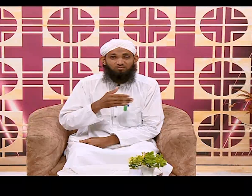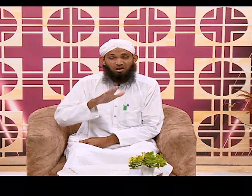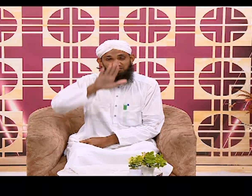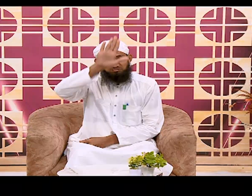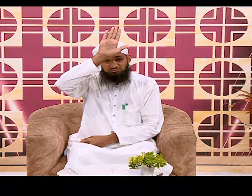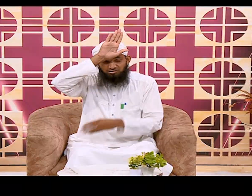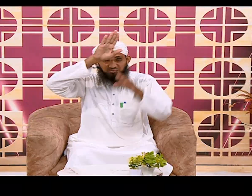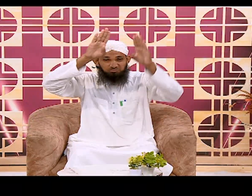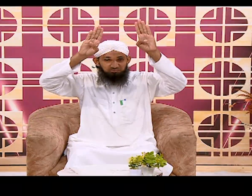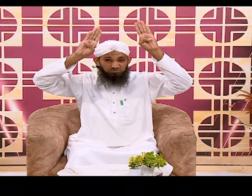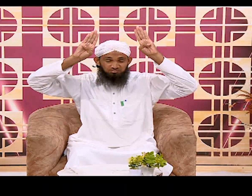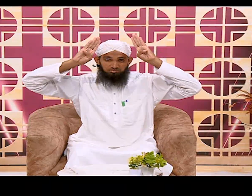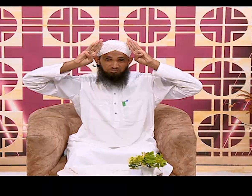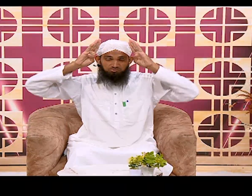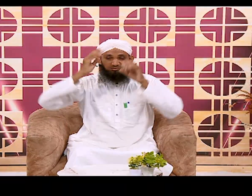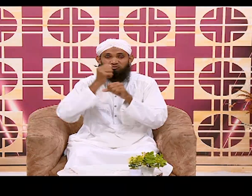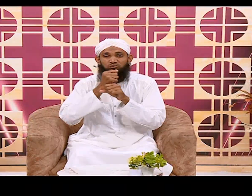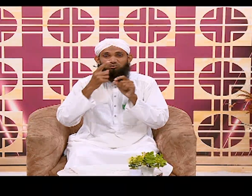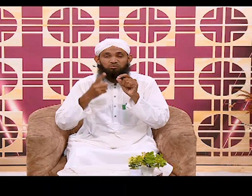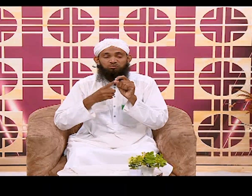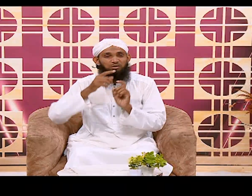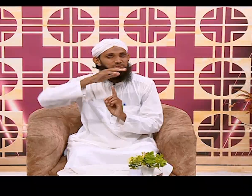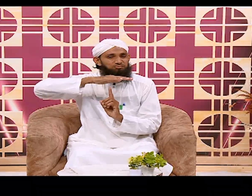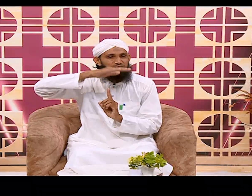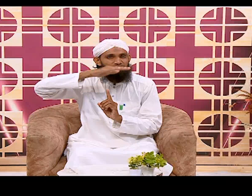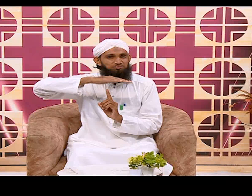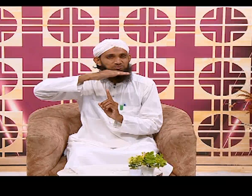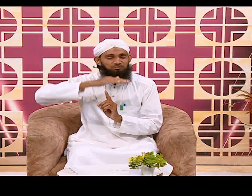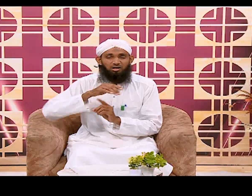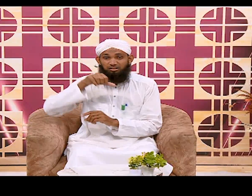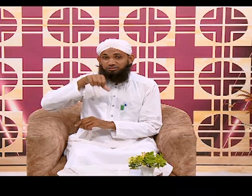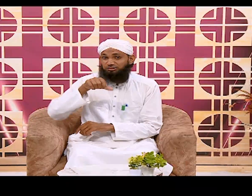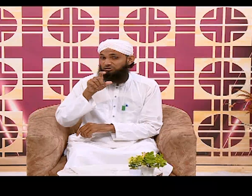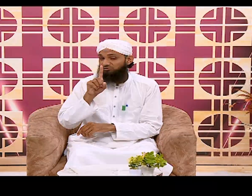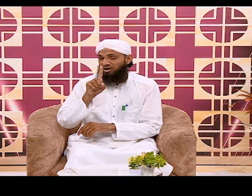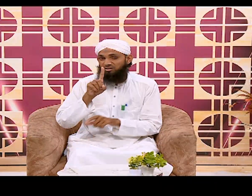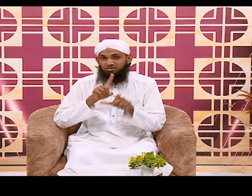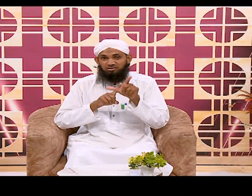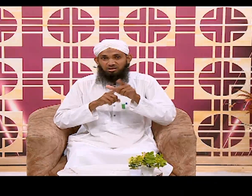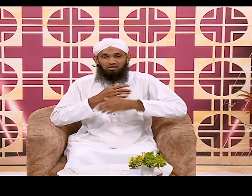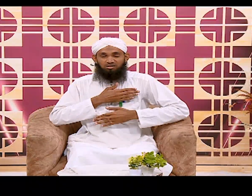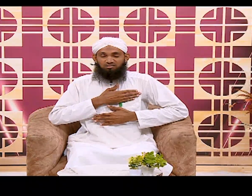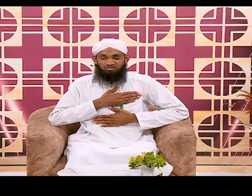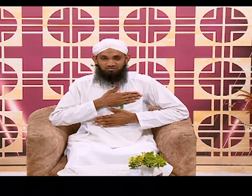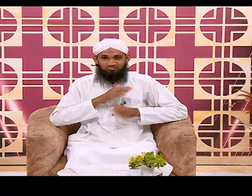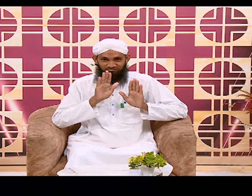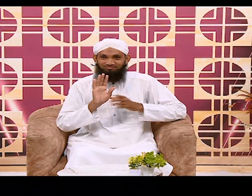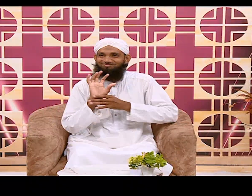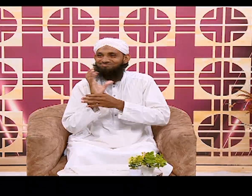شہنشاہ بغداد حضور غوث پاک رحمت اللہ علیہ 91 سال ظاہری زندگی کے ساتھ اس دنیا میں